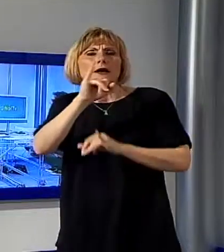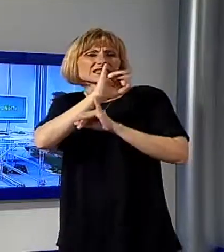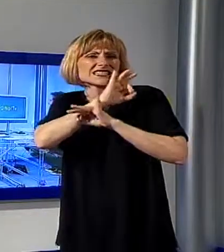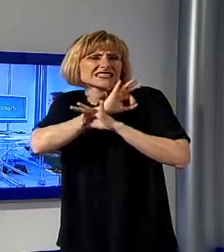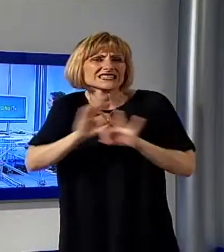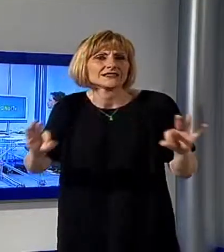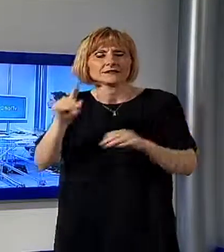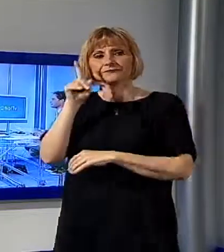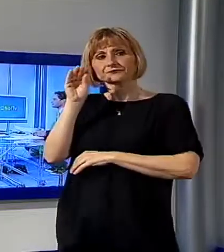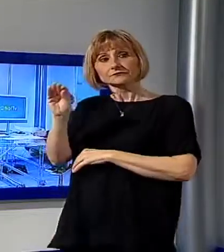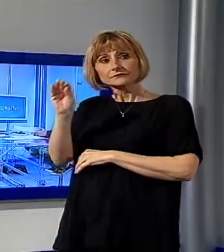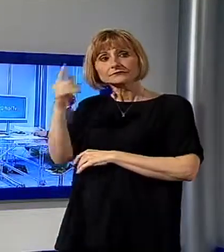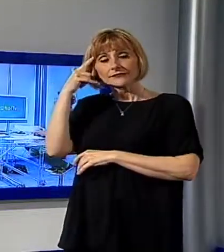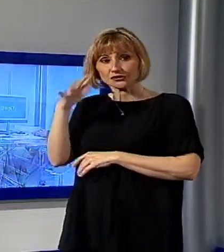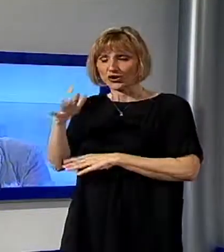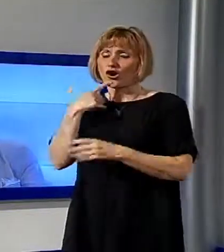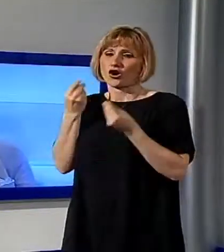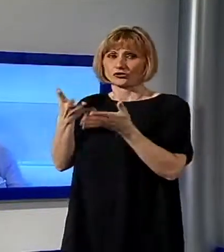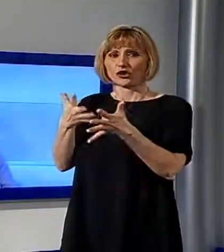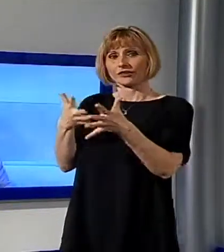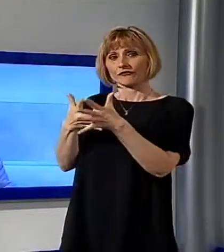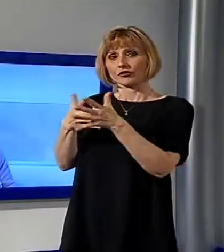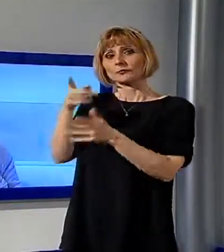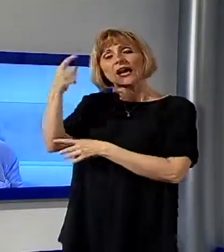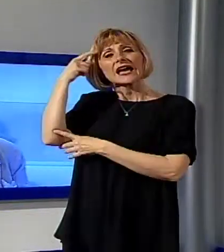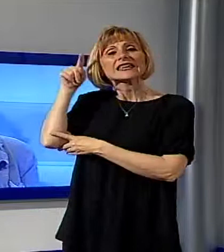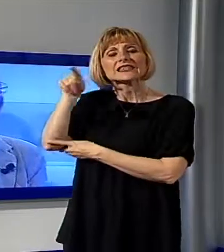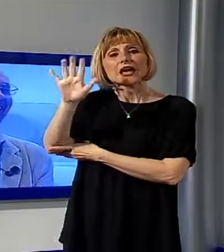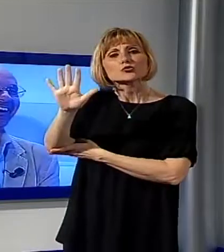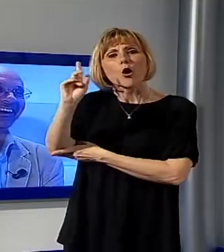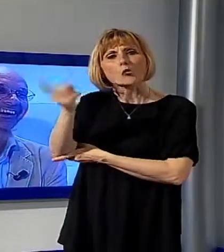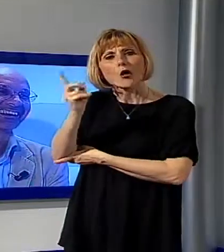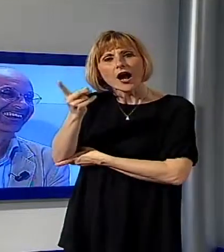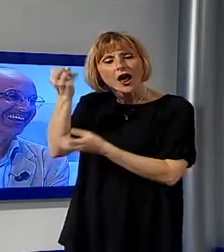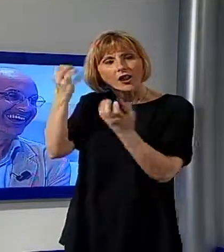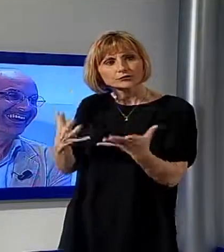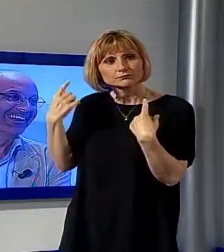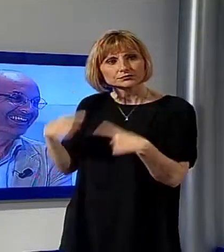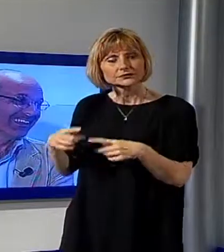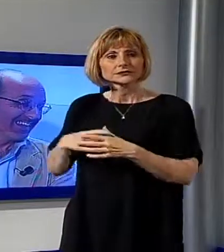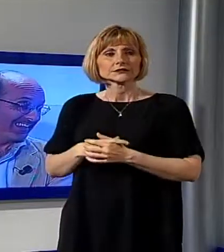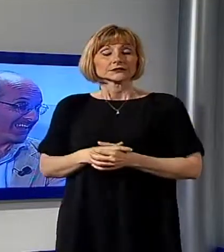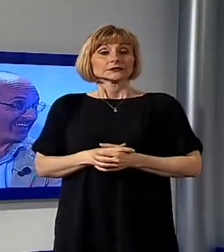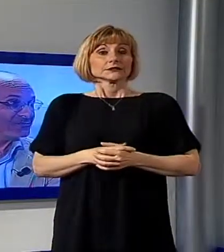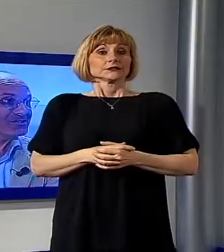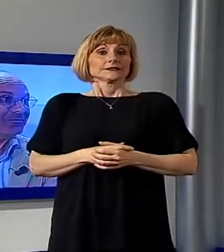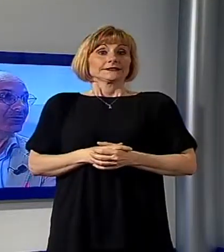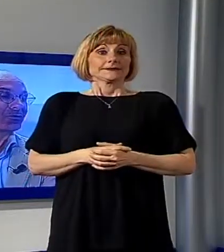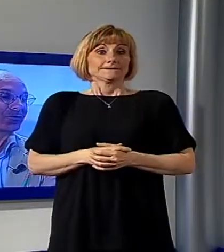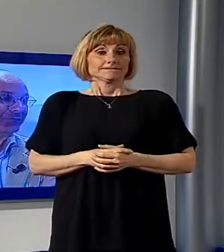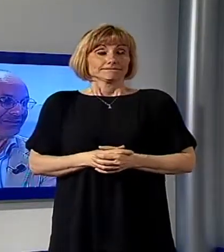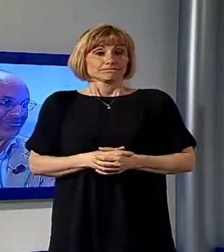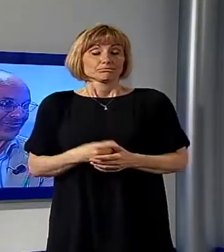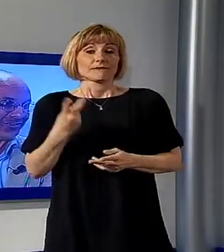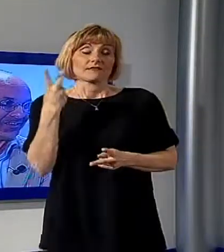che lo so che la metto in difficoltà, no. Che idea si è fatto di ciò che è successo? L'idea è che è un sistema